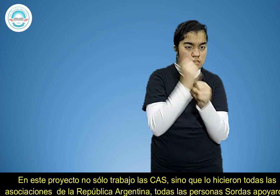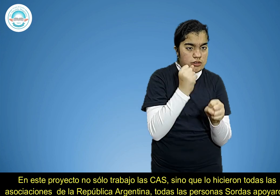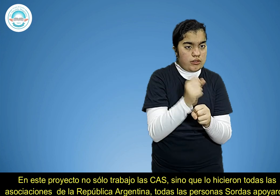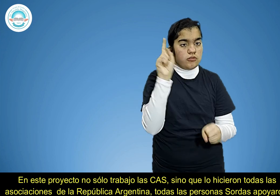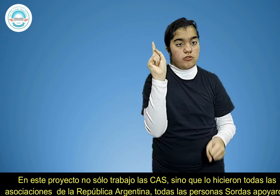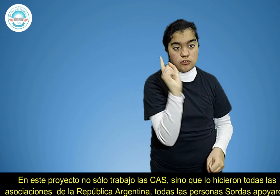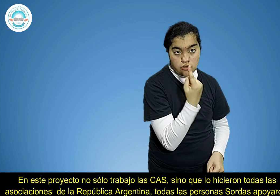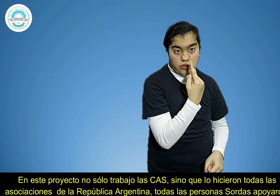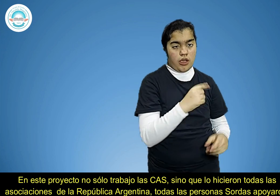Argentina.